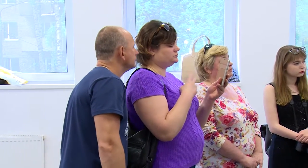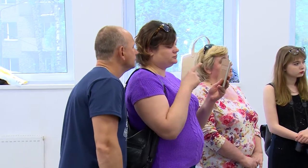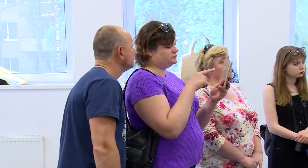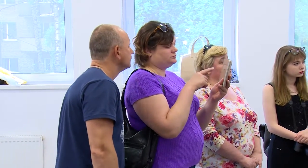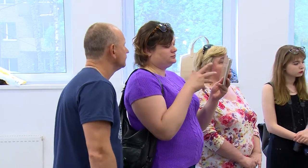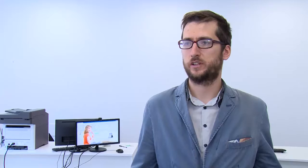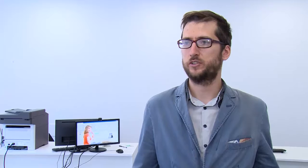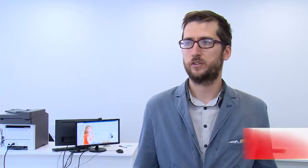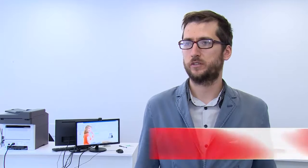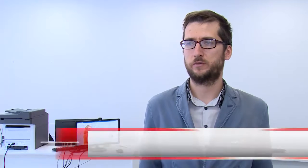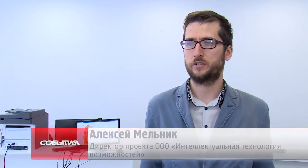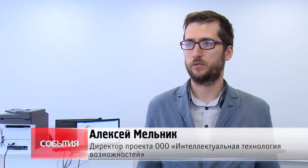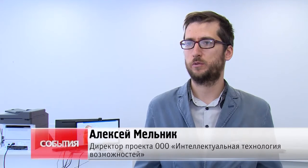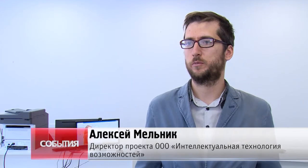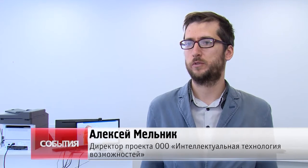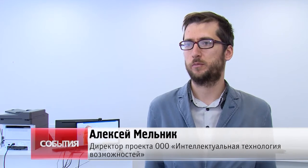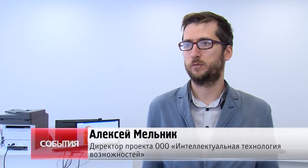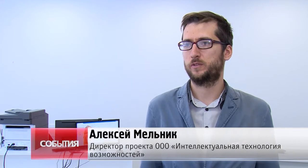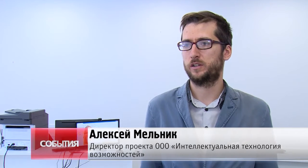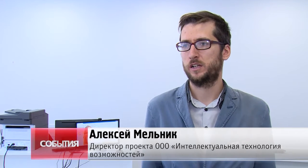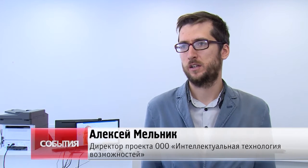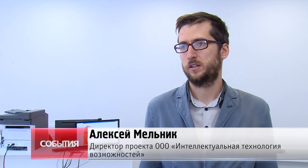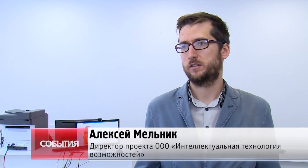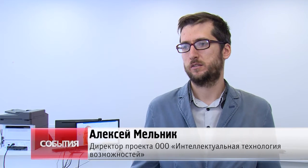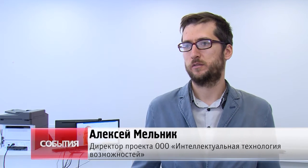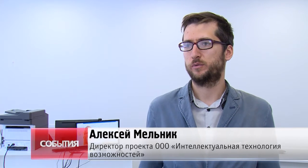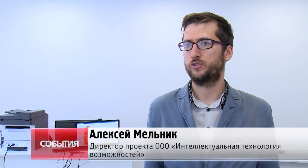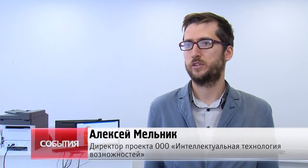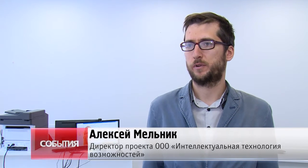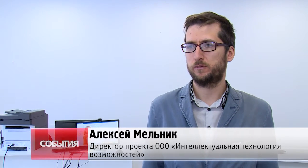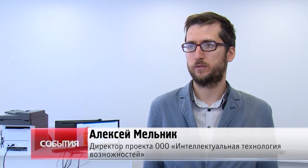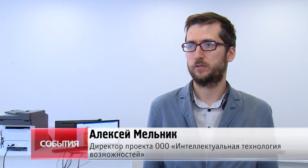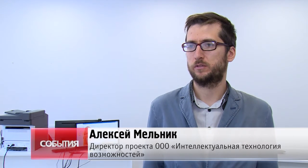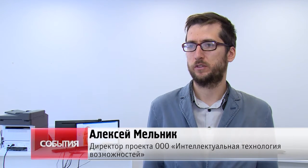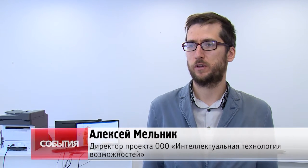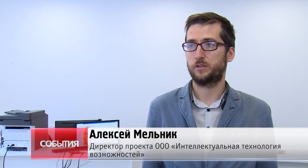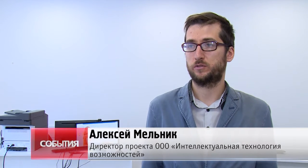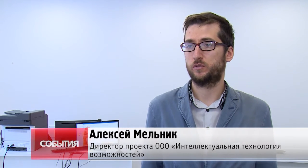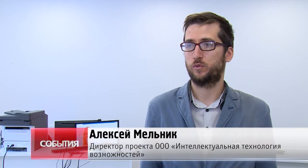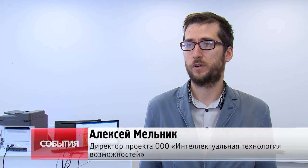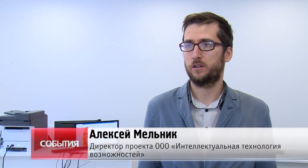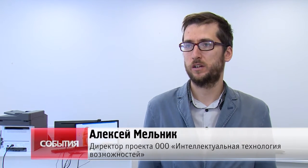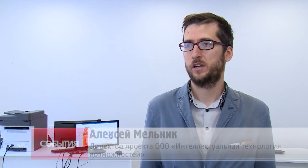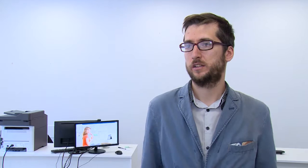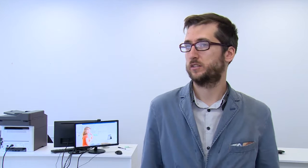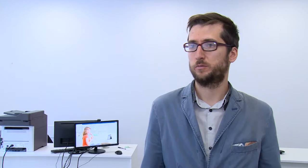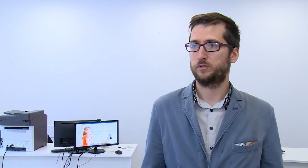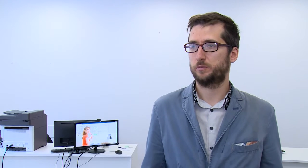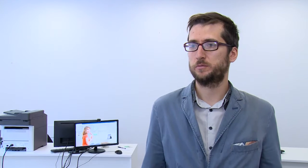глухого заказчика, вместе с которым опробовали получение прав, информацию о правах. Для нас это был сюрприз, мы